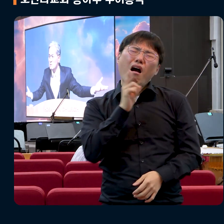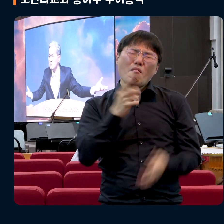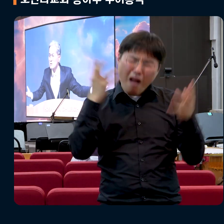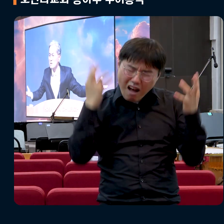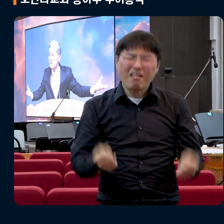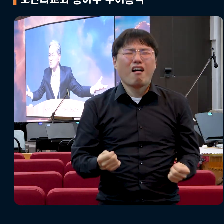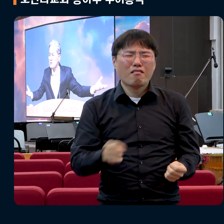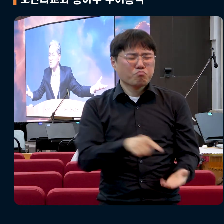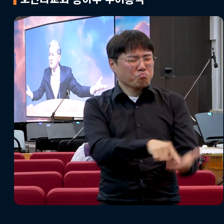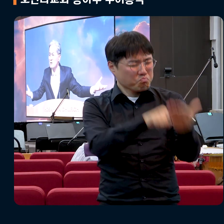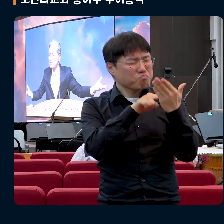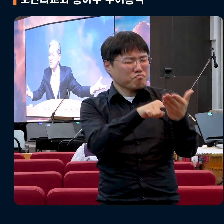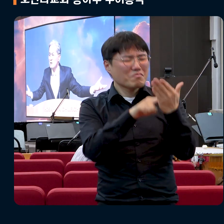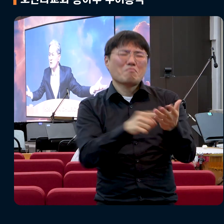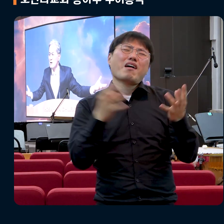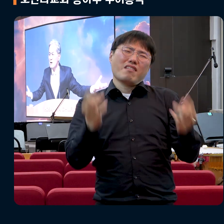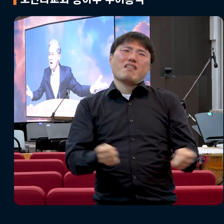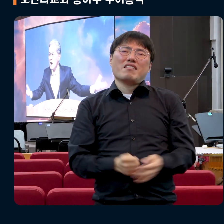막 나오잖아요.